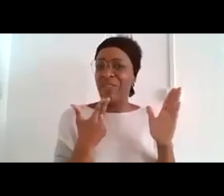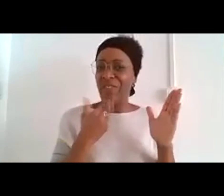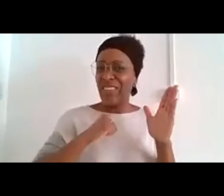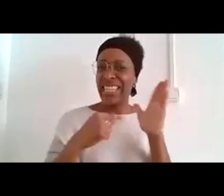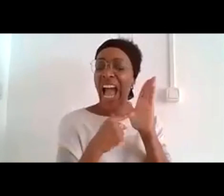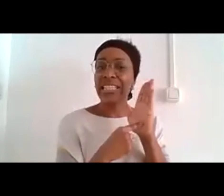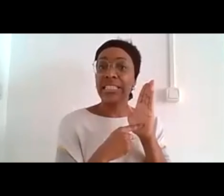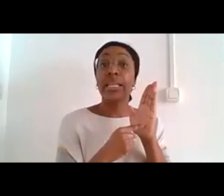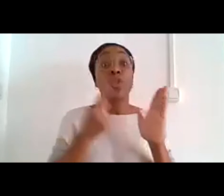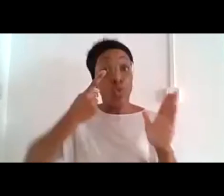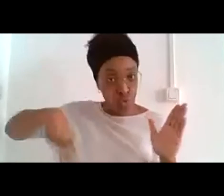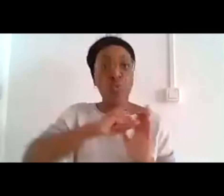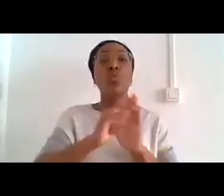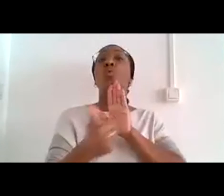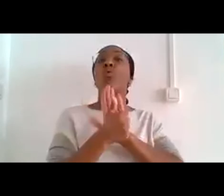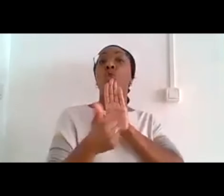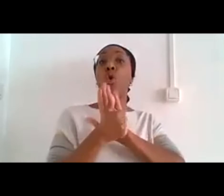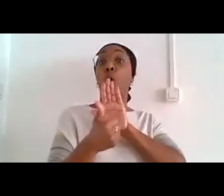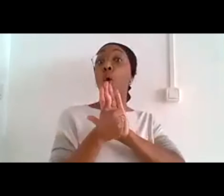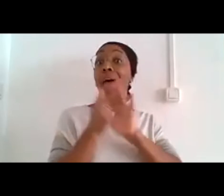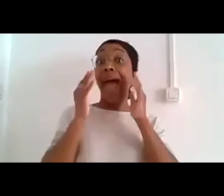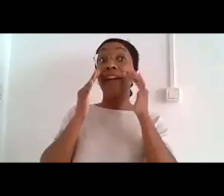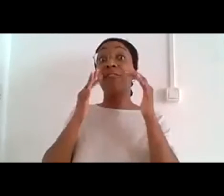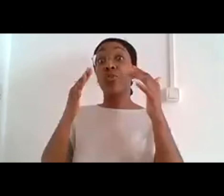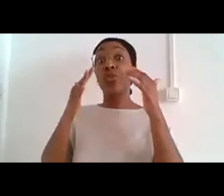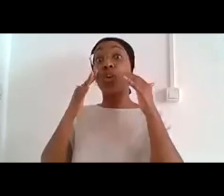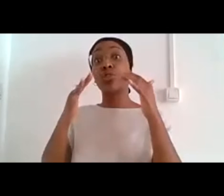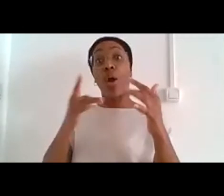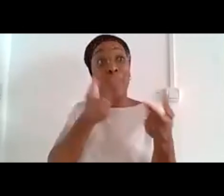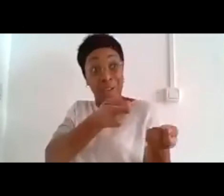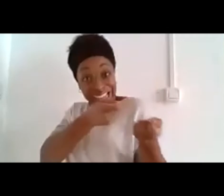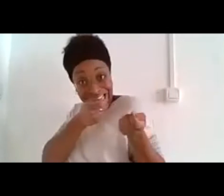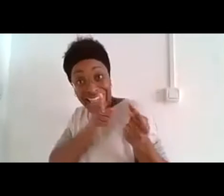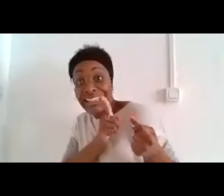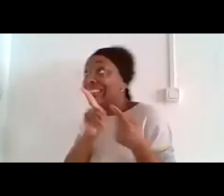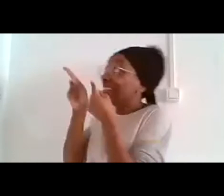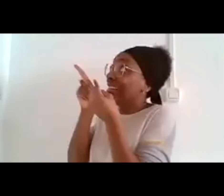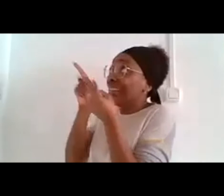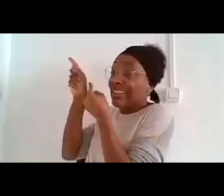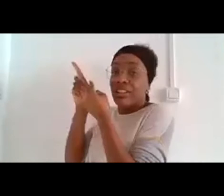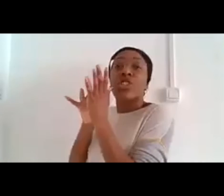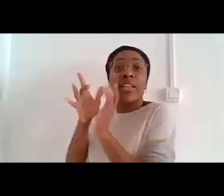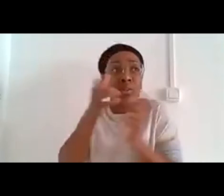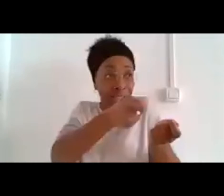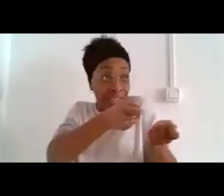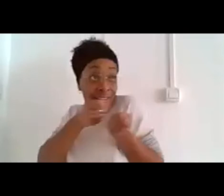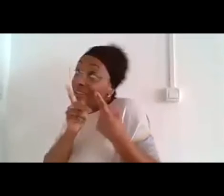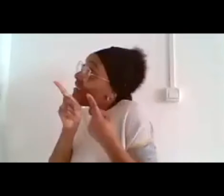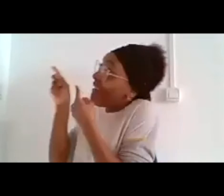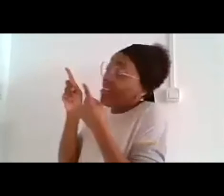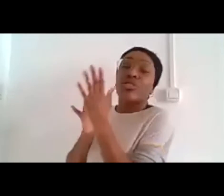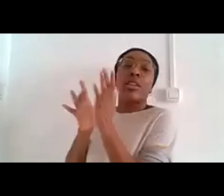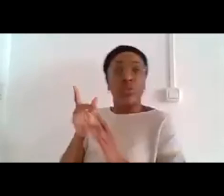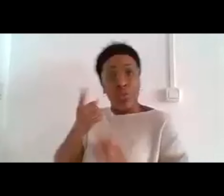ces influenceurs de notre société, de ce monde perdu, avec le plus beau des messages, qui est la vérité absolue, il